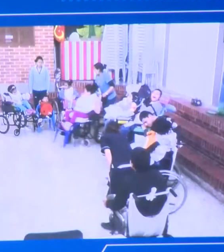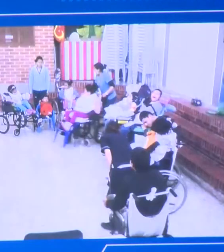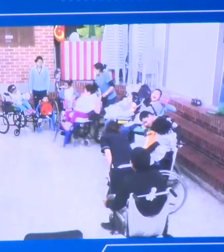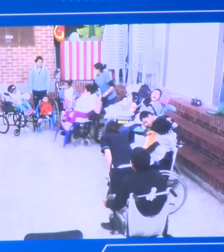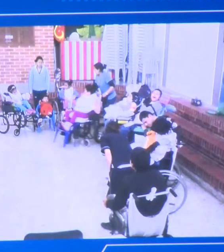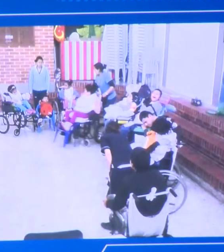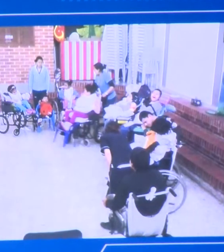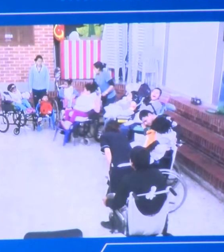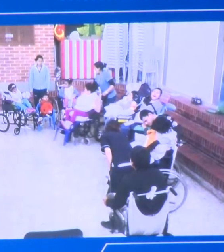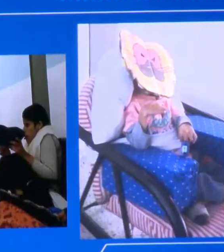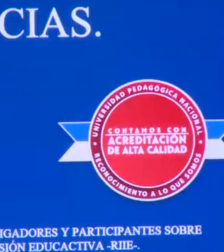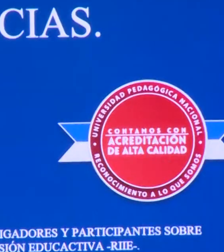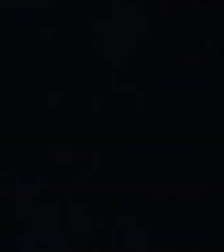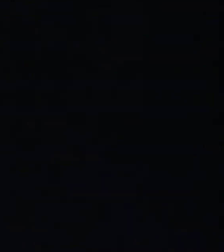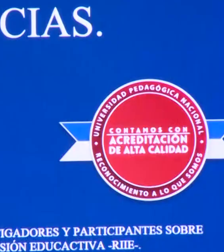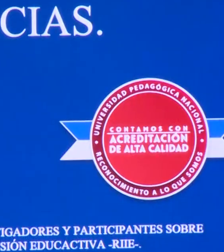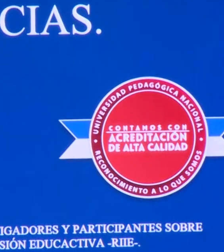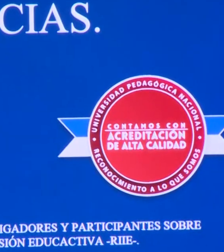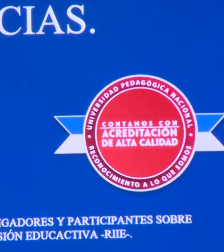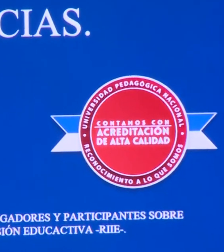Muchas gracias.